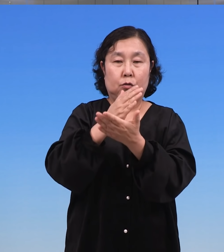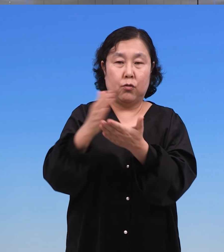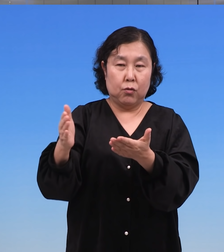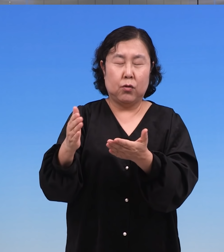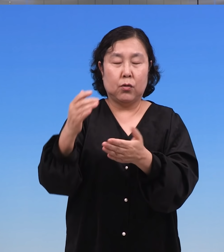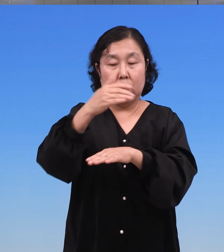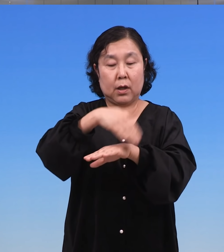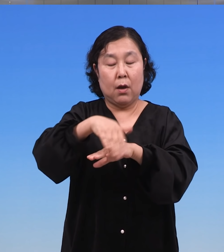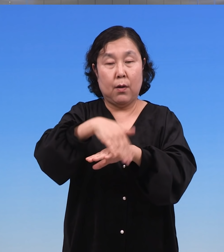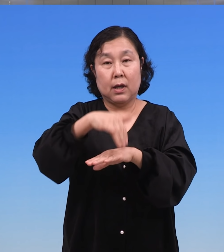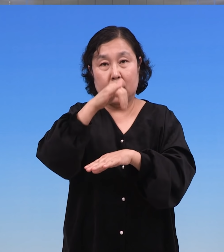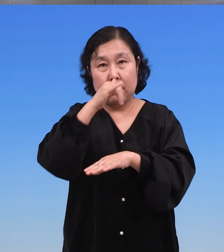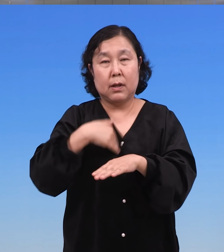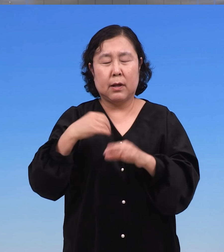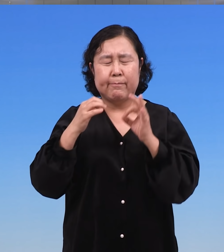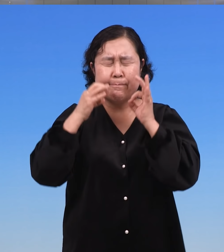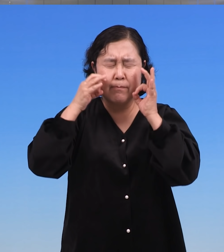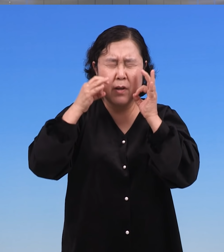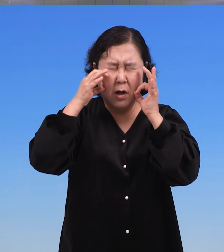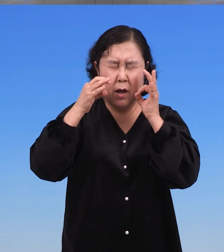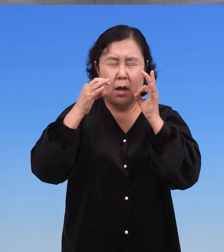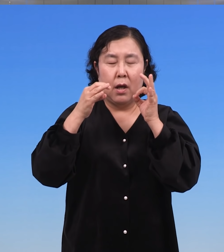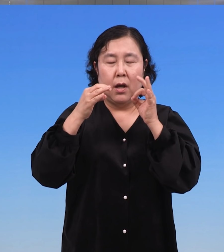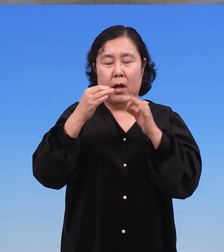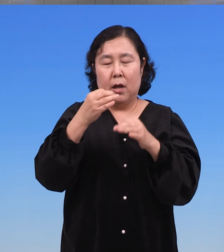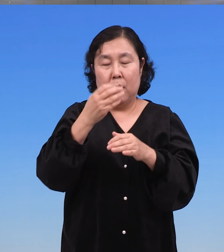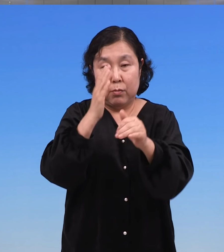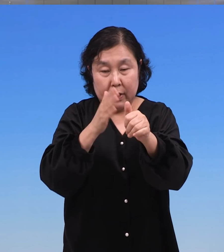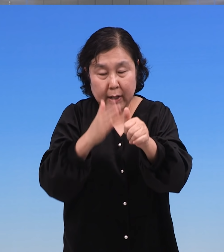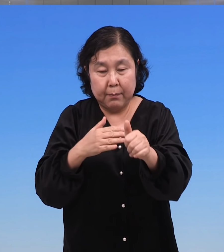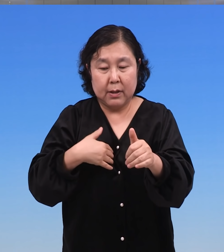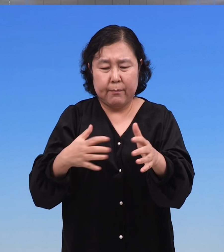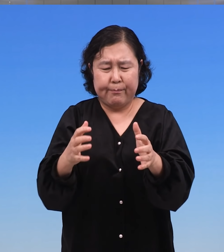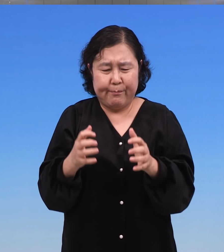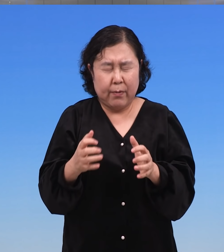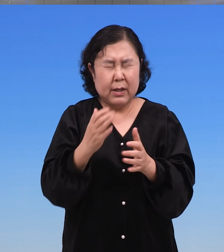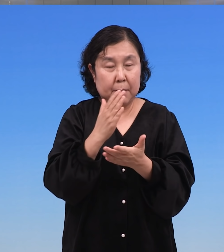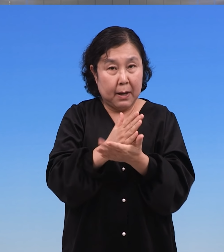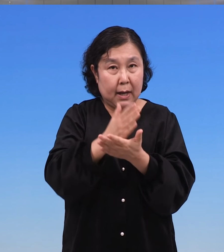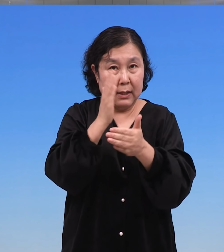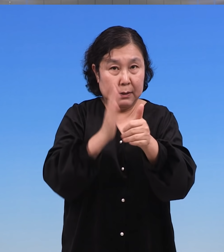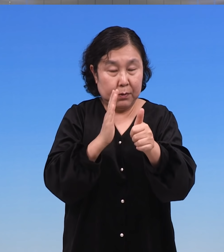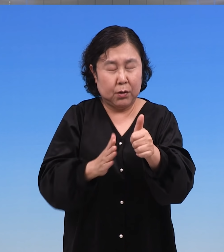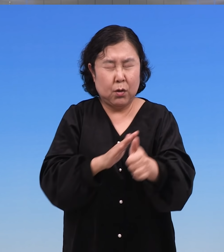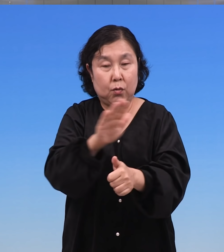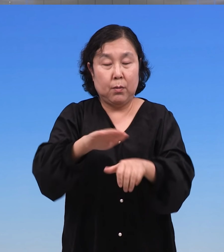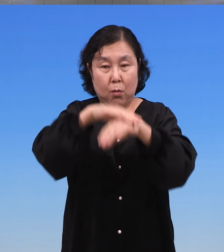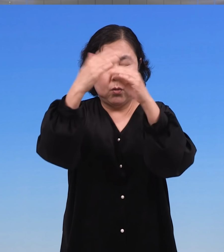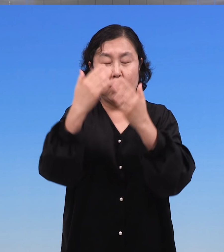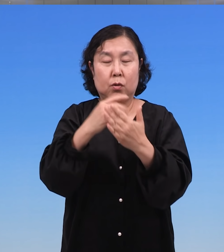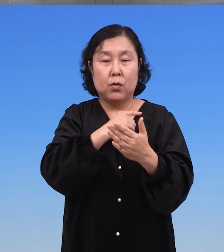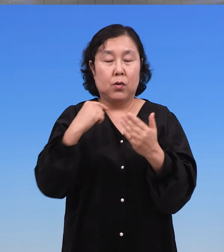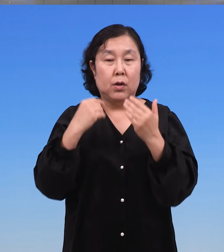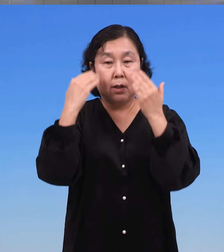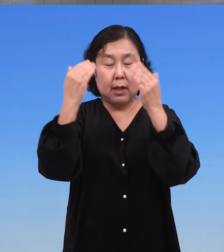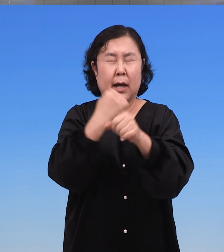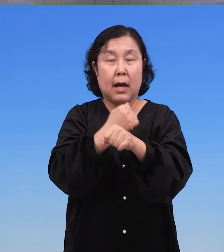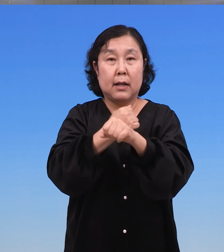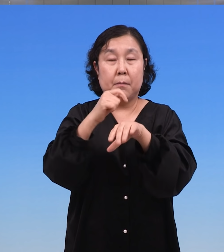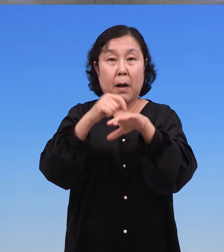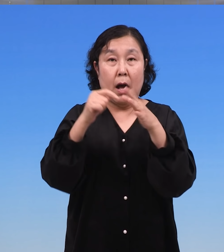나누어 드릴 계획을 갖고 있습니다. 제가 간절히 부탁합니다. 인색하게 하지 마시기를 바랍니다. 모두가 다 우리가 희생하는